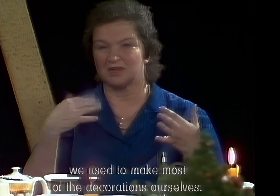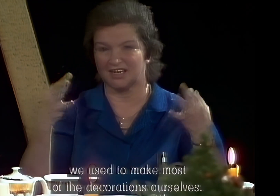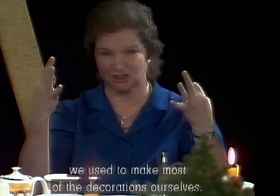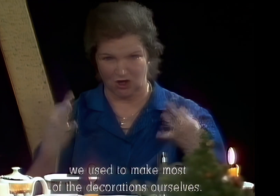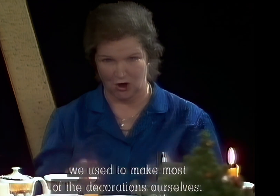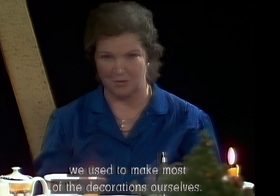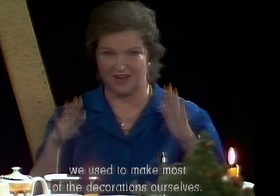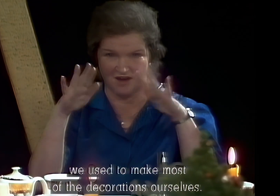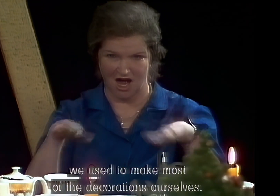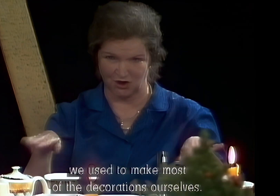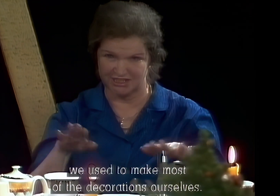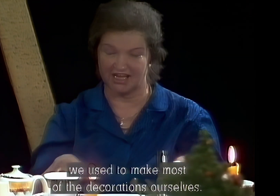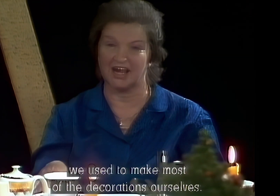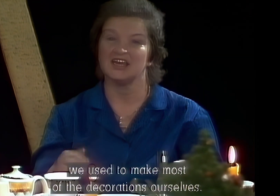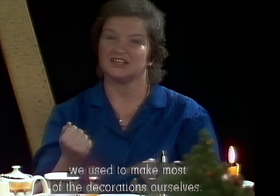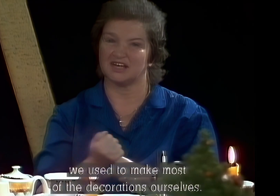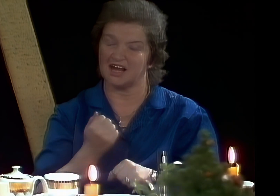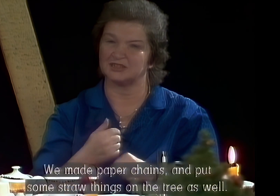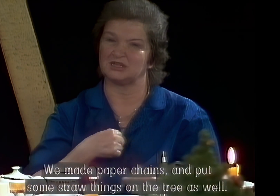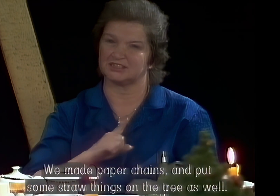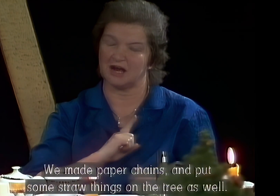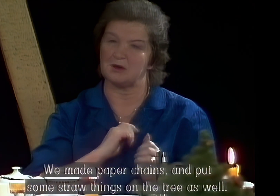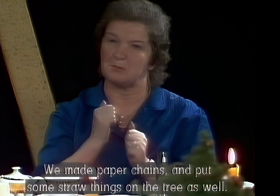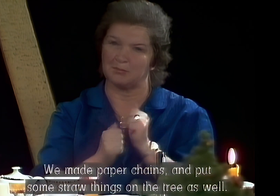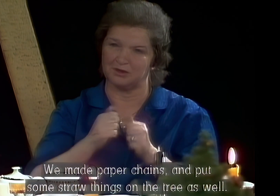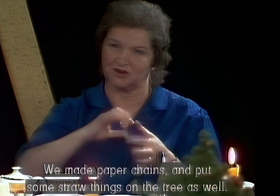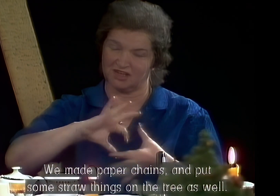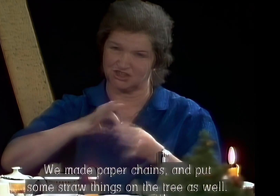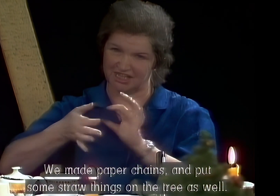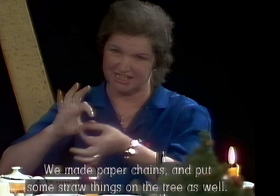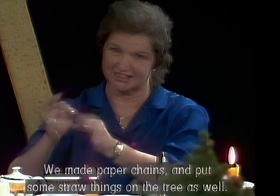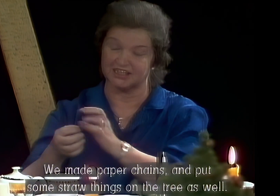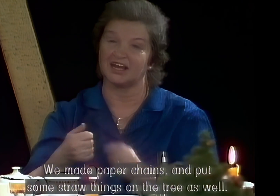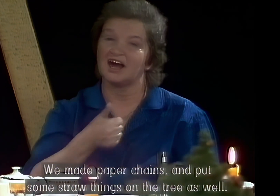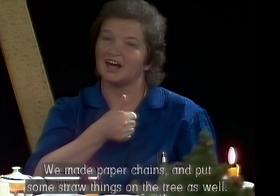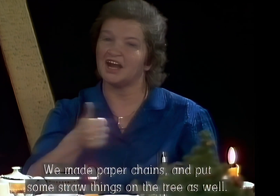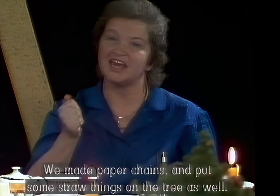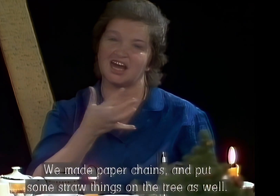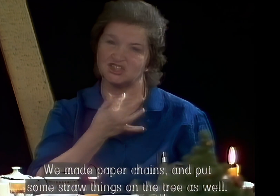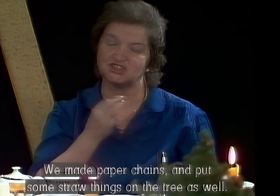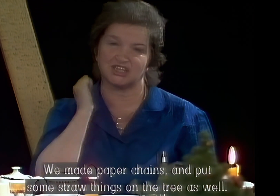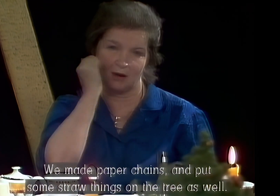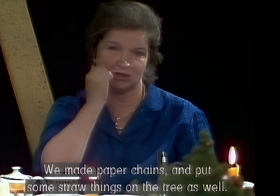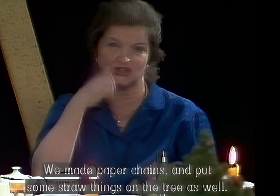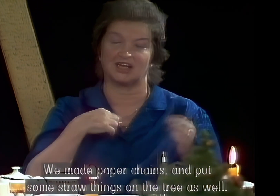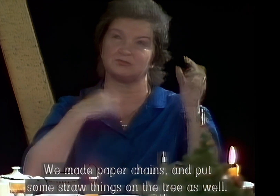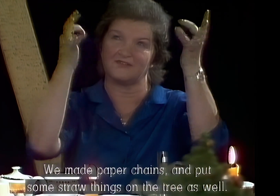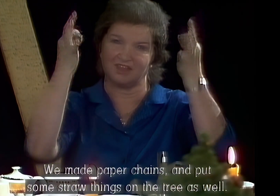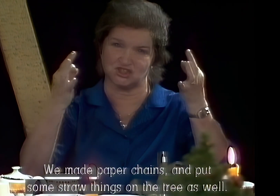měli skromné Vánoce, dělali jsme sami papírové řetězy a nejhezčí jablíčka jsme